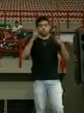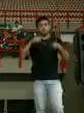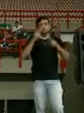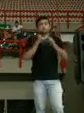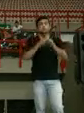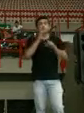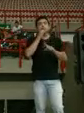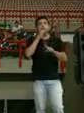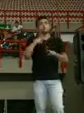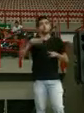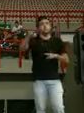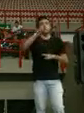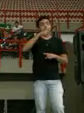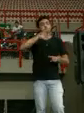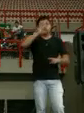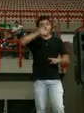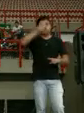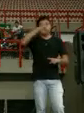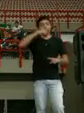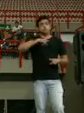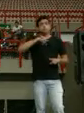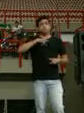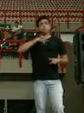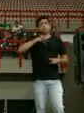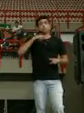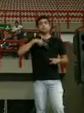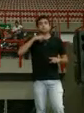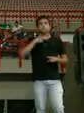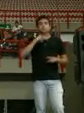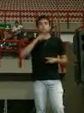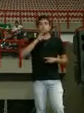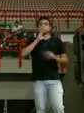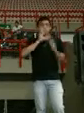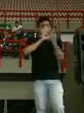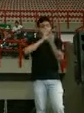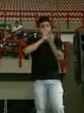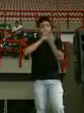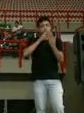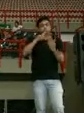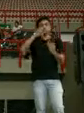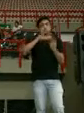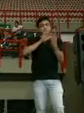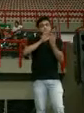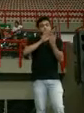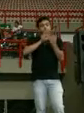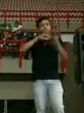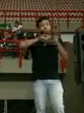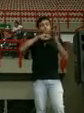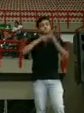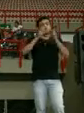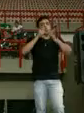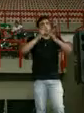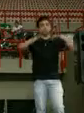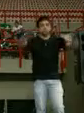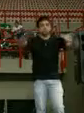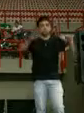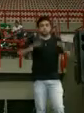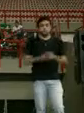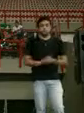porque quando você está falando, você exerce pressão, e é essa pressão que faz com que o som se